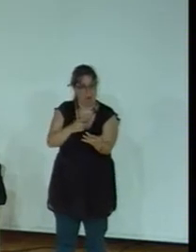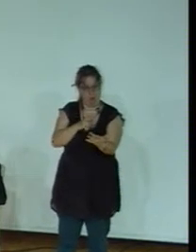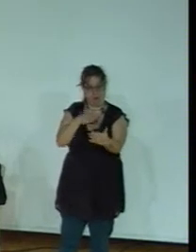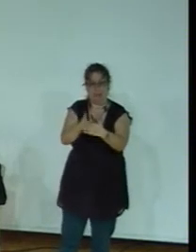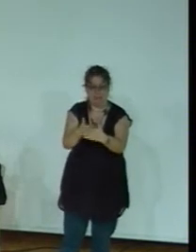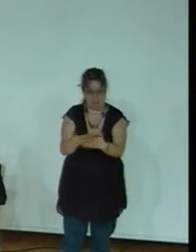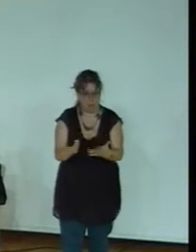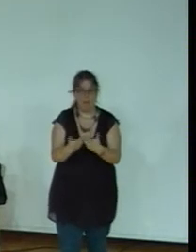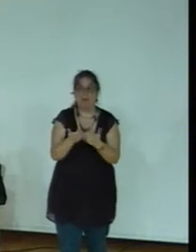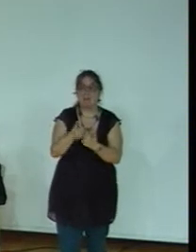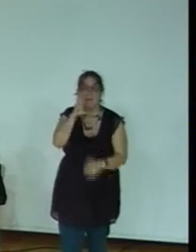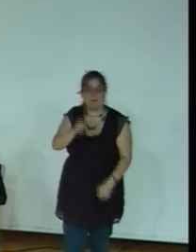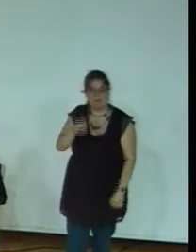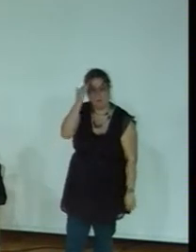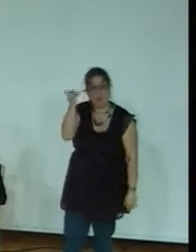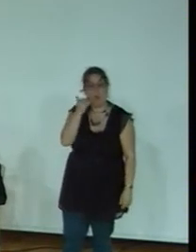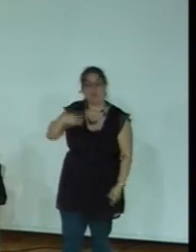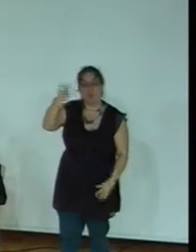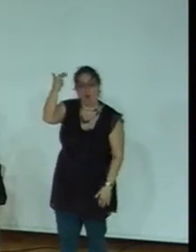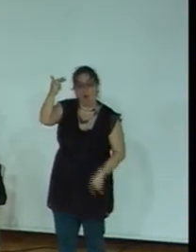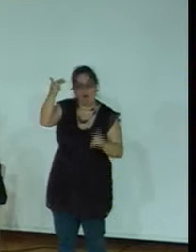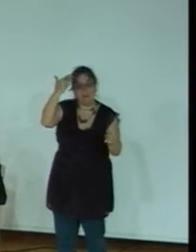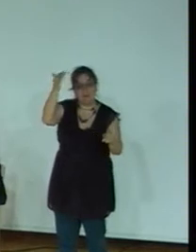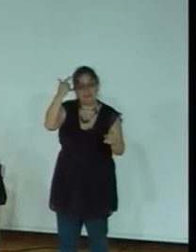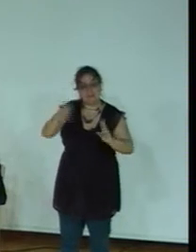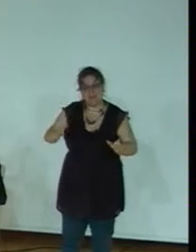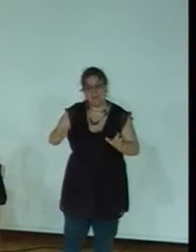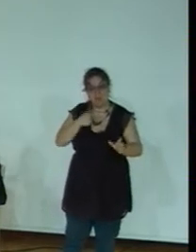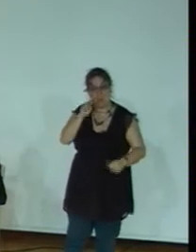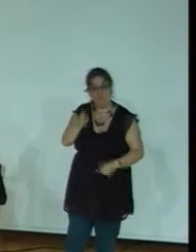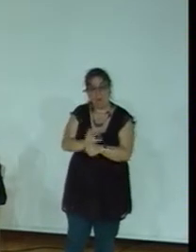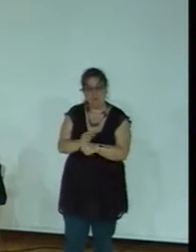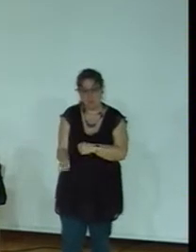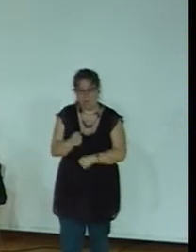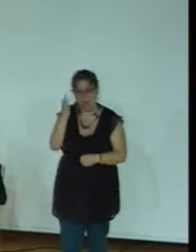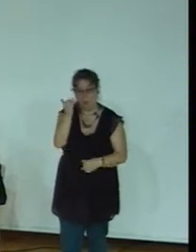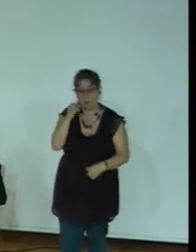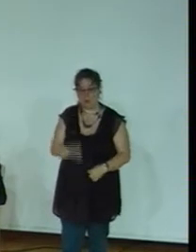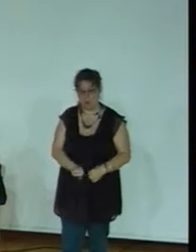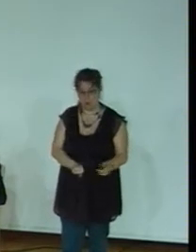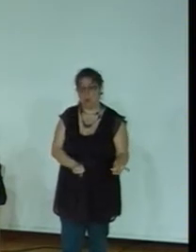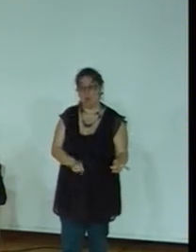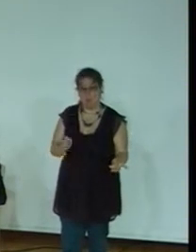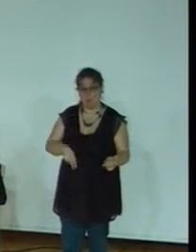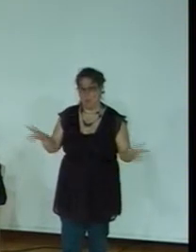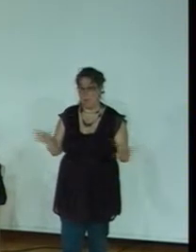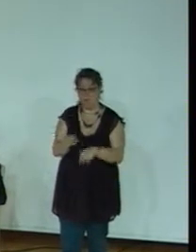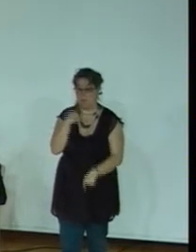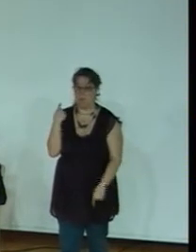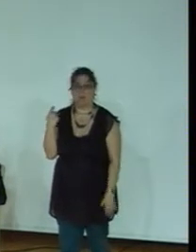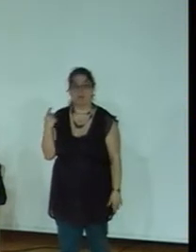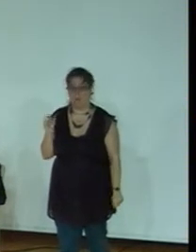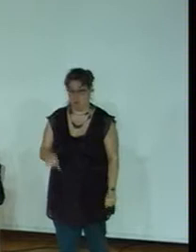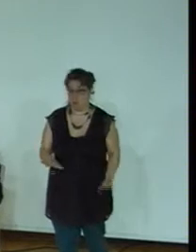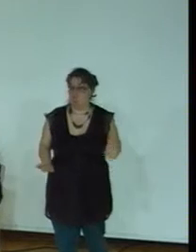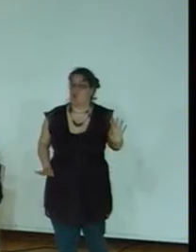regarder une émission de télé de Corée du Sud, c'est la peine de mort, c'est assez efficace et ça marche assez bien. La plupart des gens ne passent pas outre. Si on est prêt